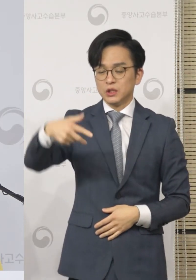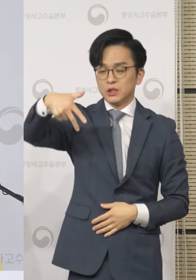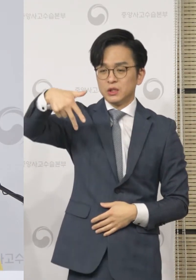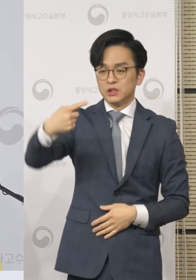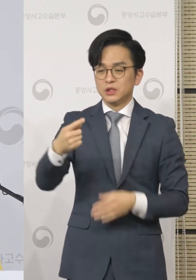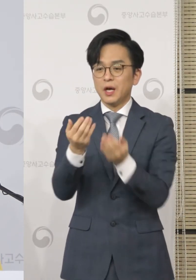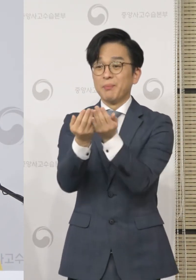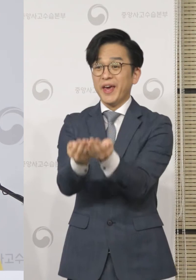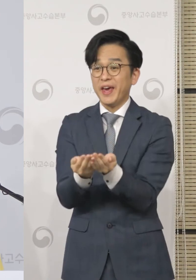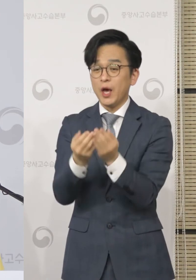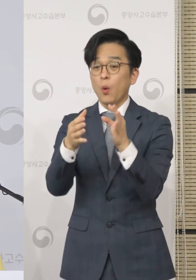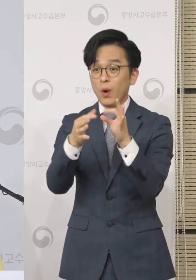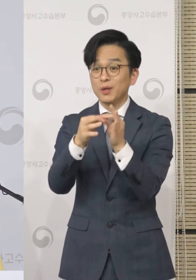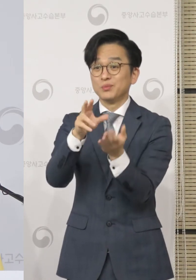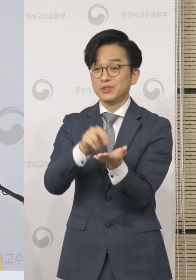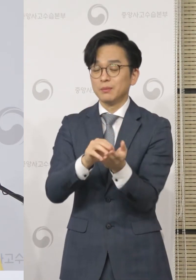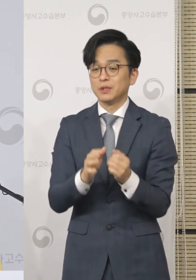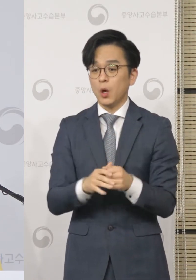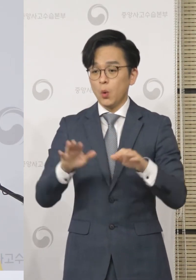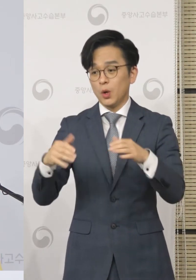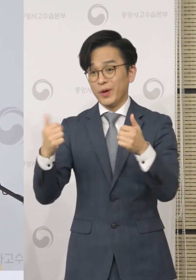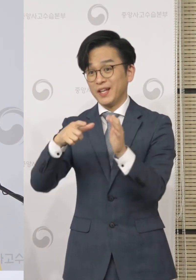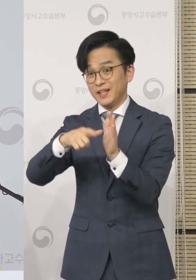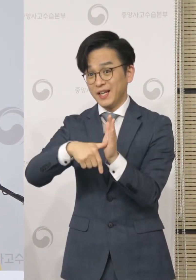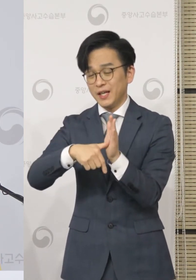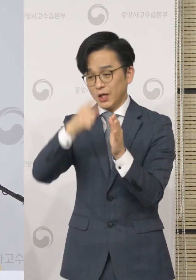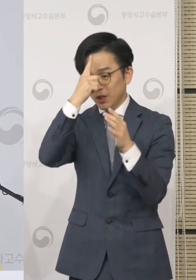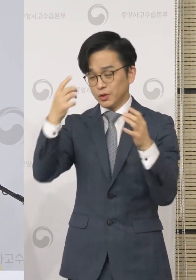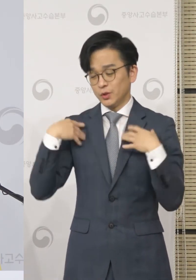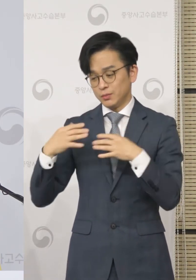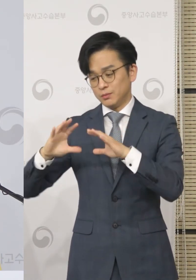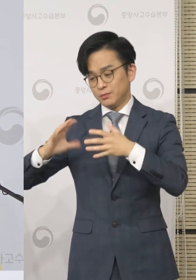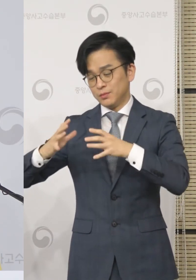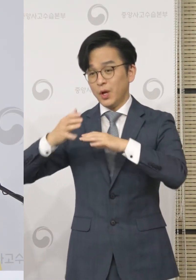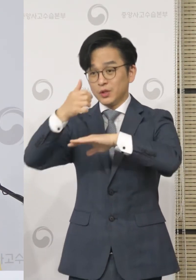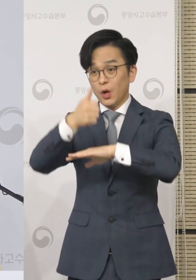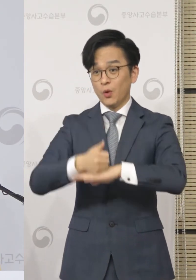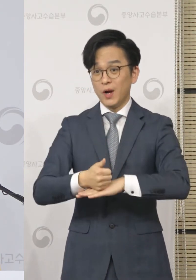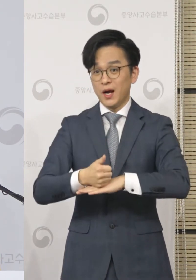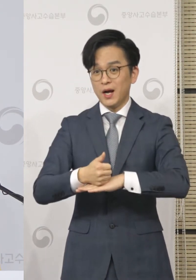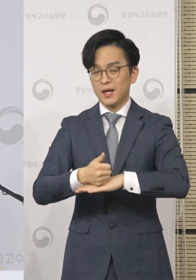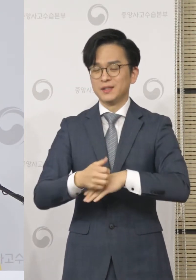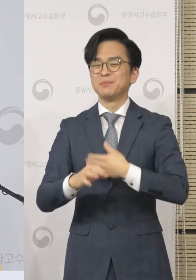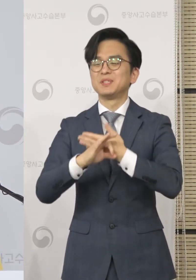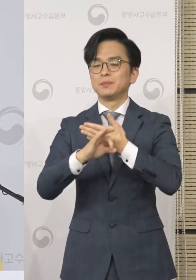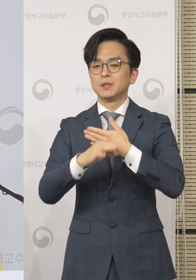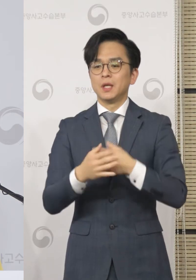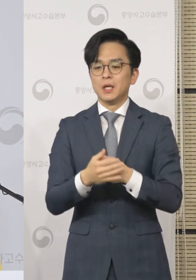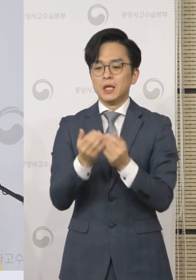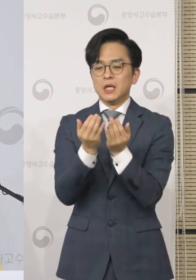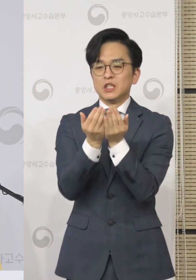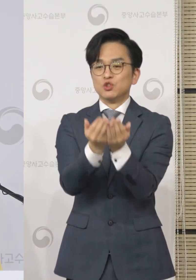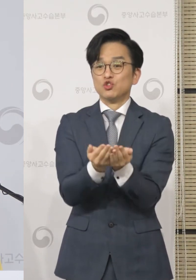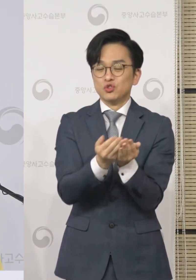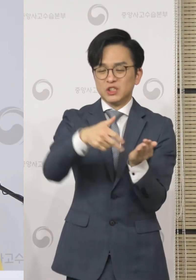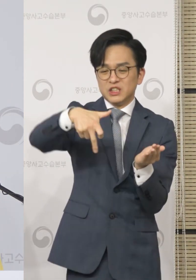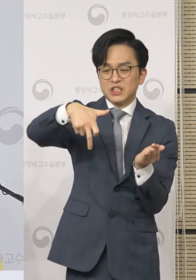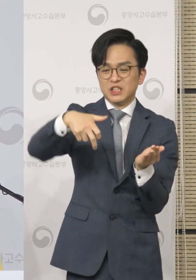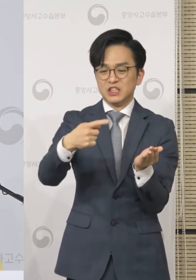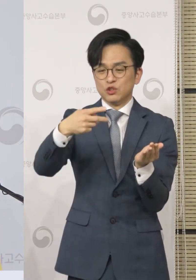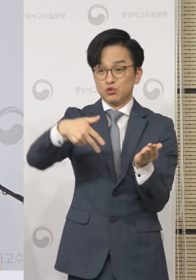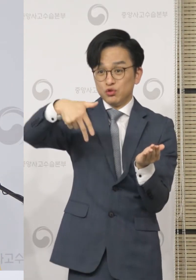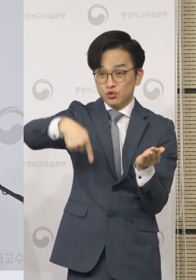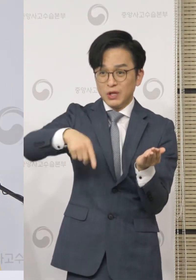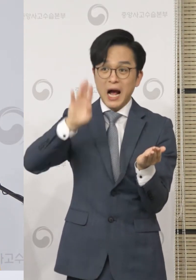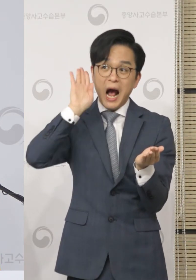관련된 내용입니다. 오늘 회의에서 관계부처들이 협의한 결과 한시적으로 크루즈선의 국내